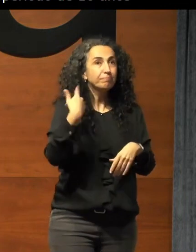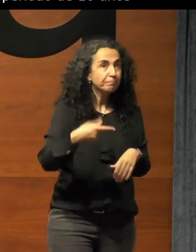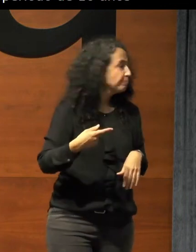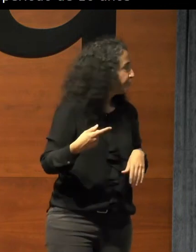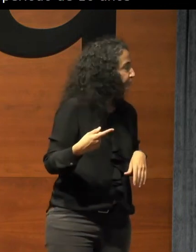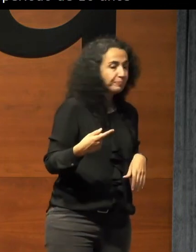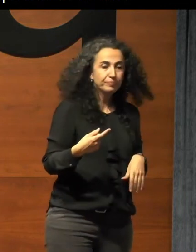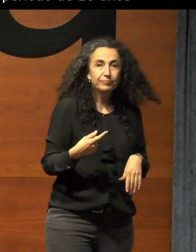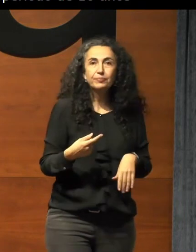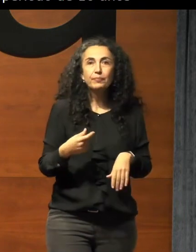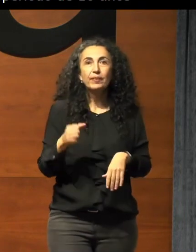Pasa el tiempo